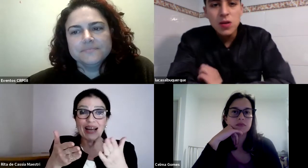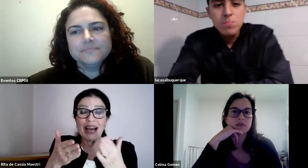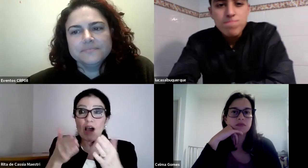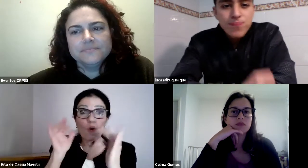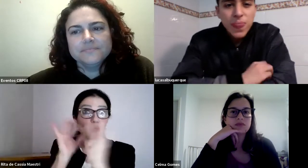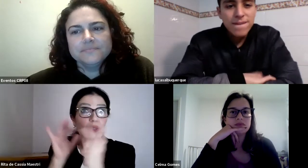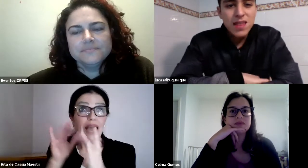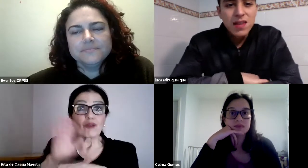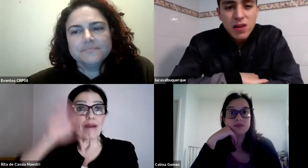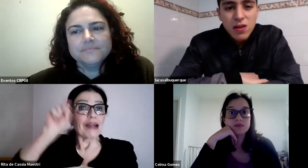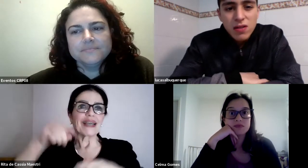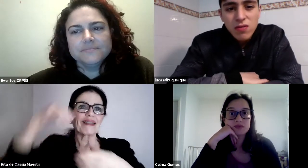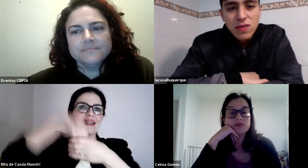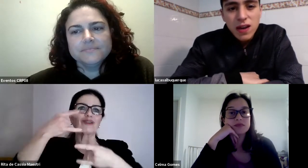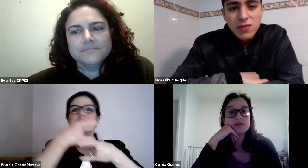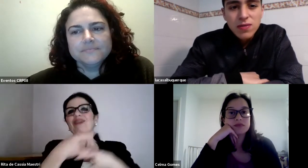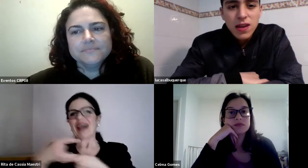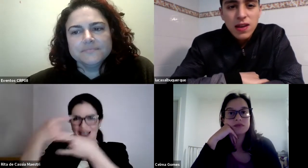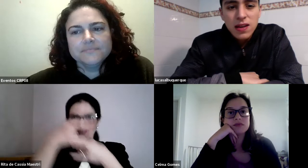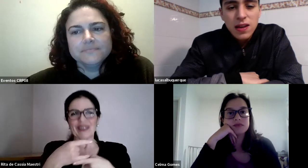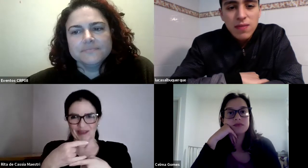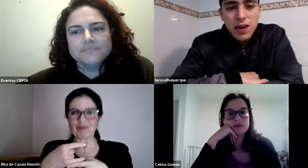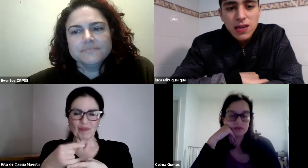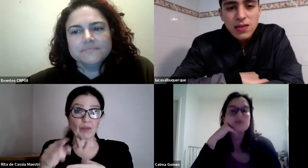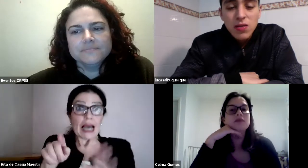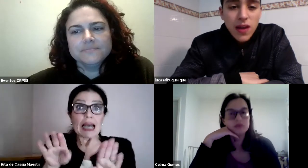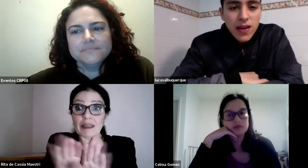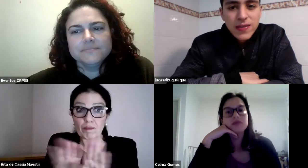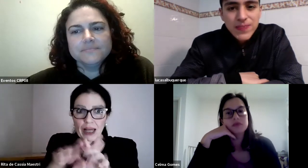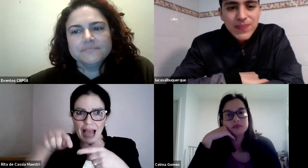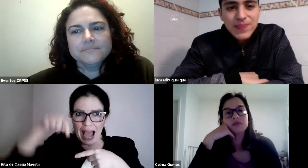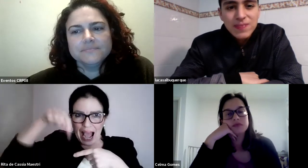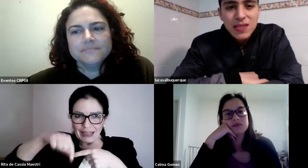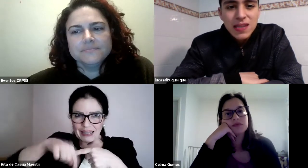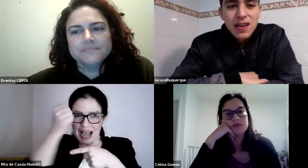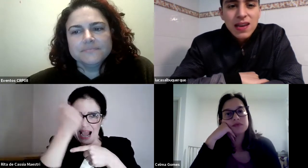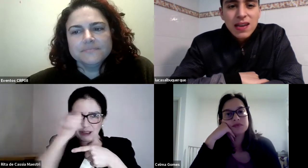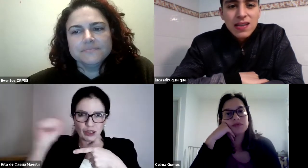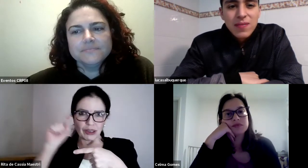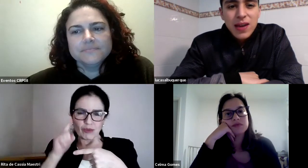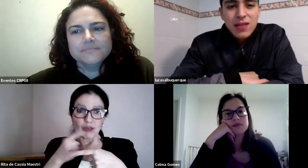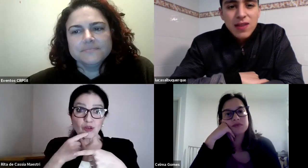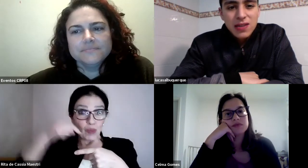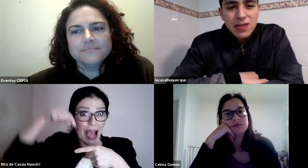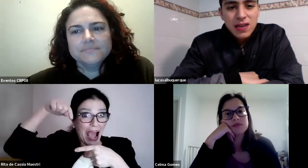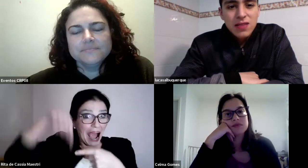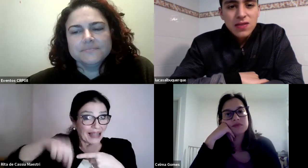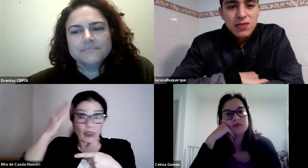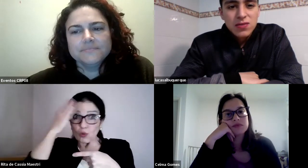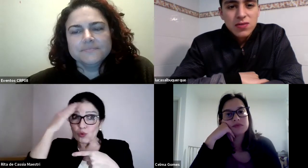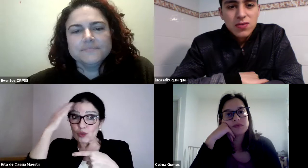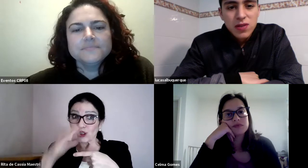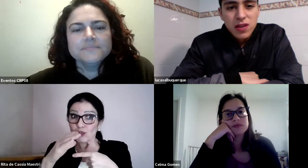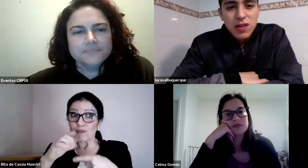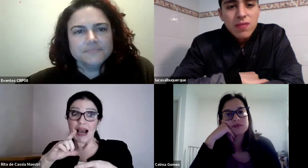né? Então, agora o contato, ele é mais online. E também, no caso daqui da Associação